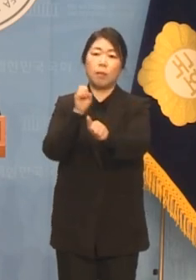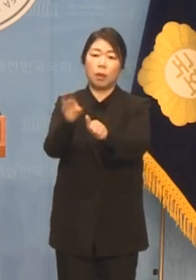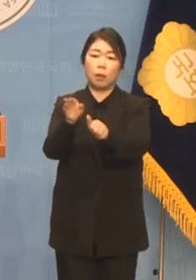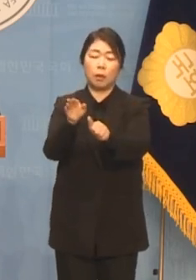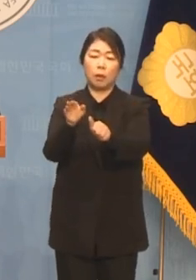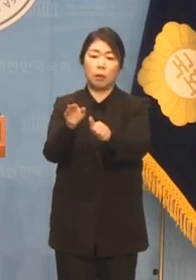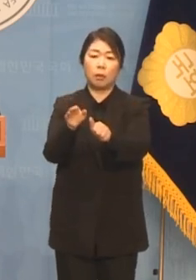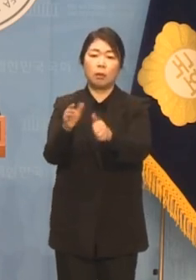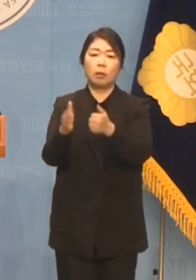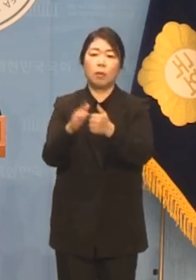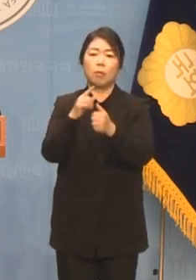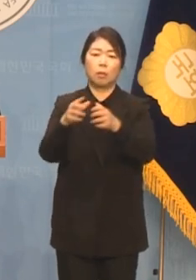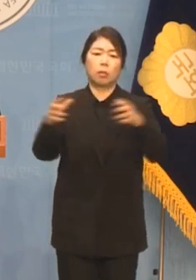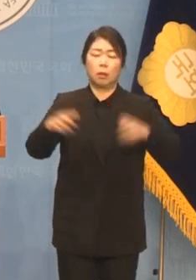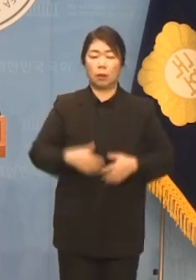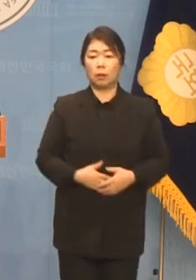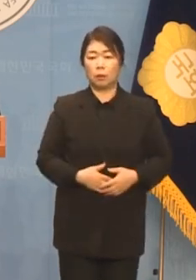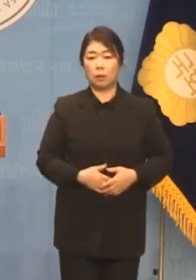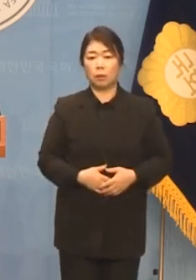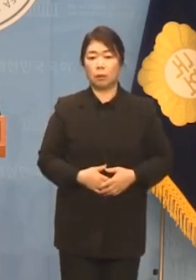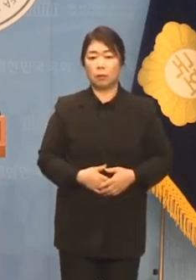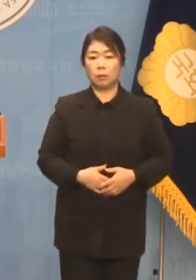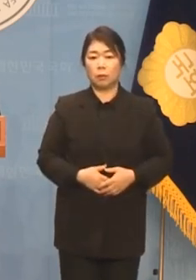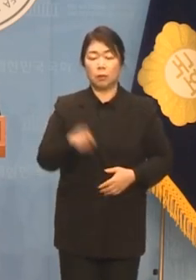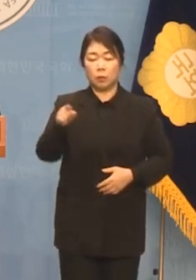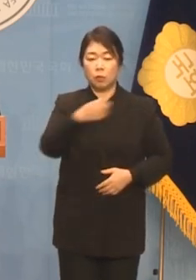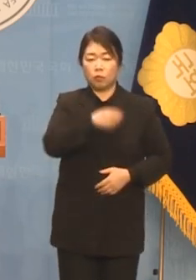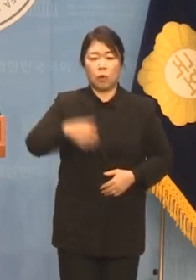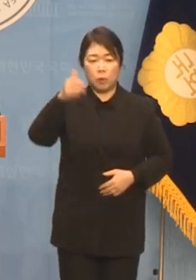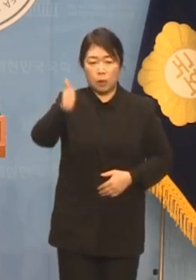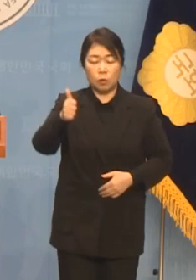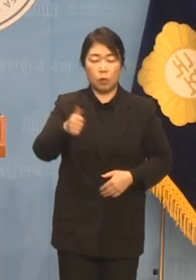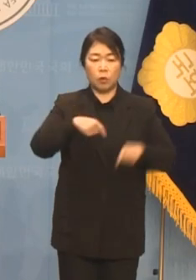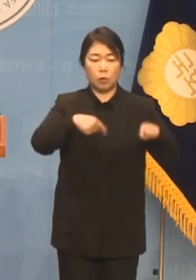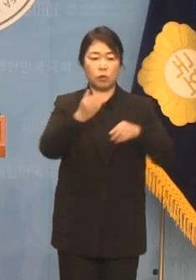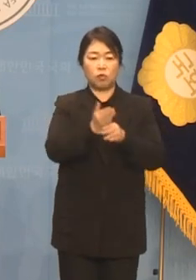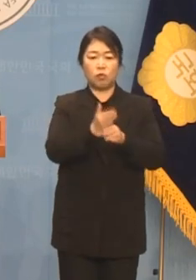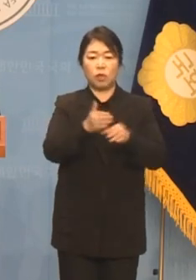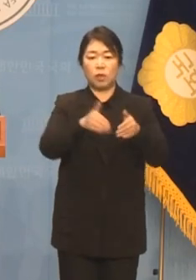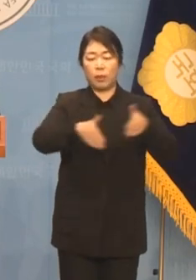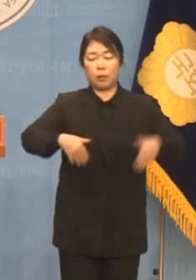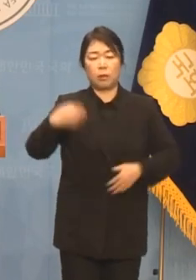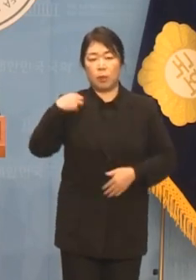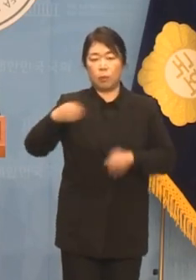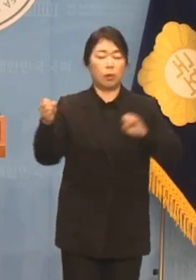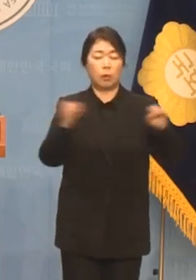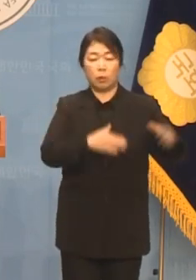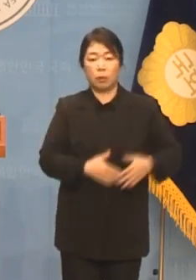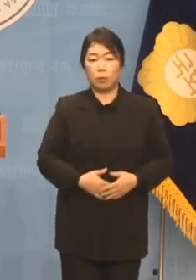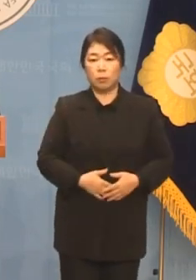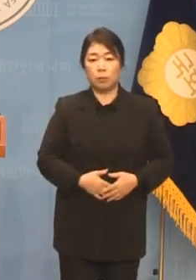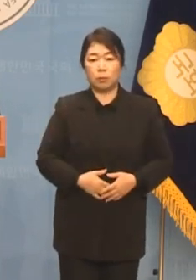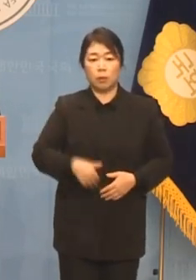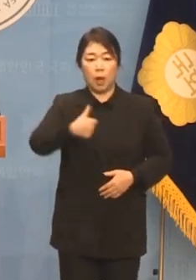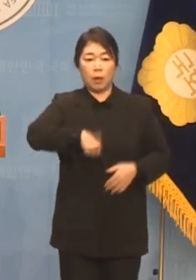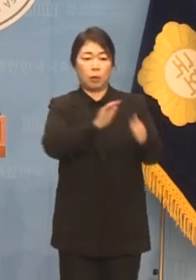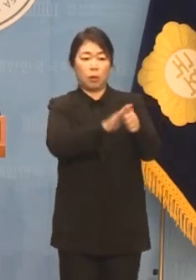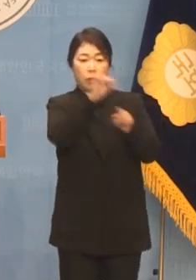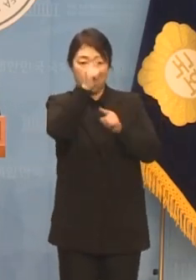되고 있습니다 구청장도 정치 중립의 의무를 져버리고 아들이 돕는 이용호 후보를